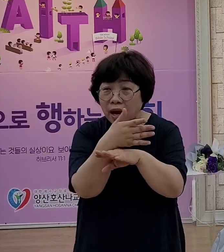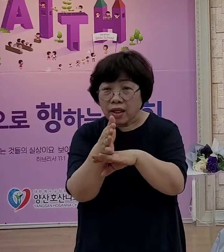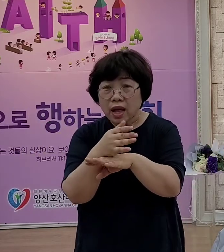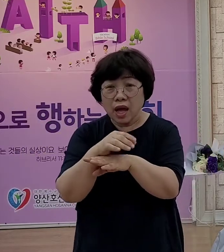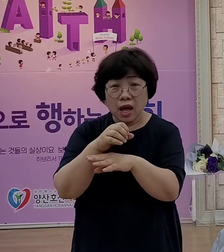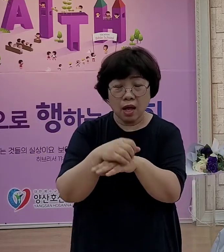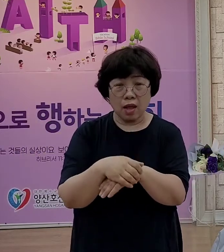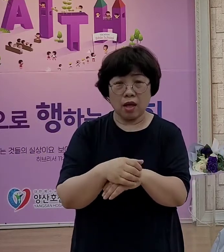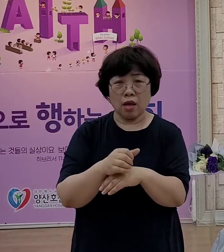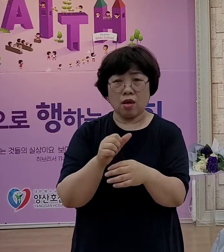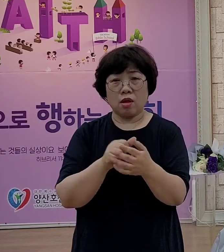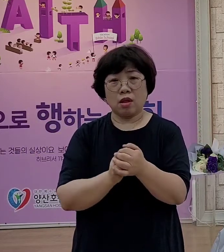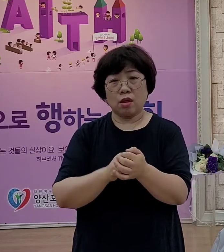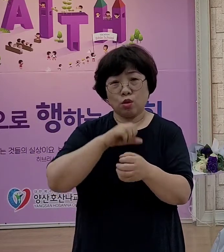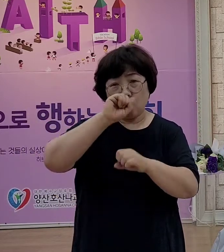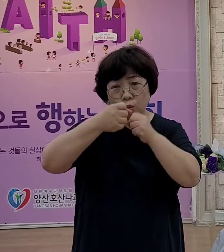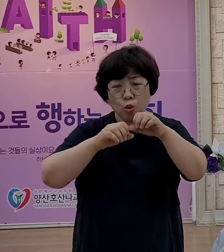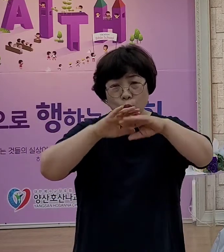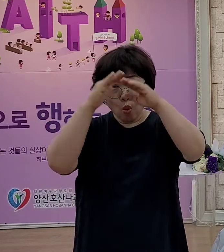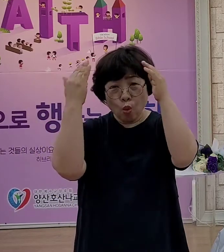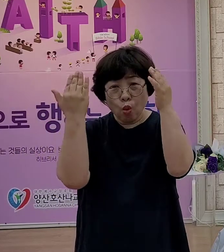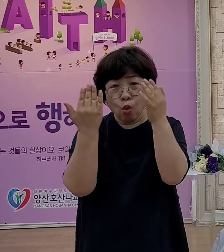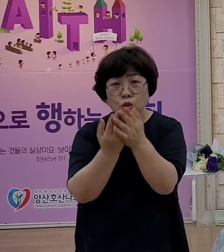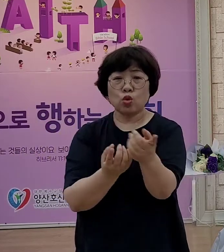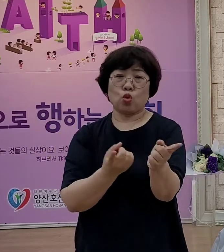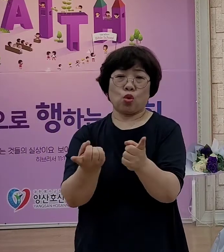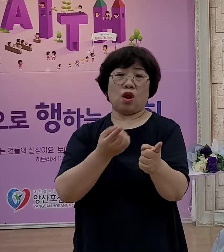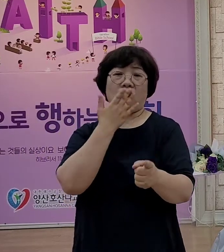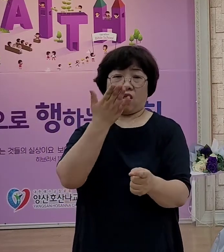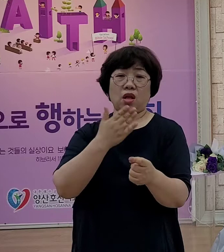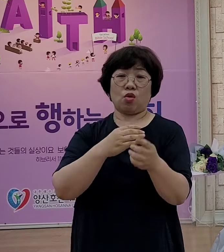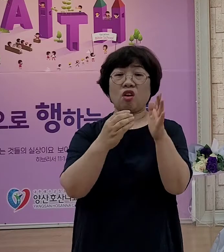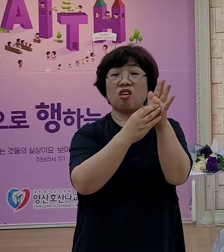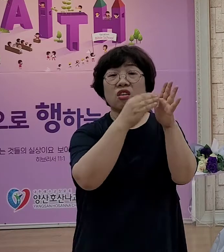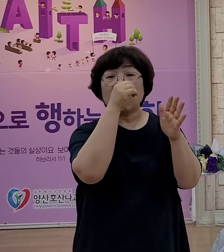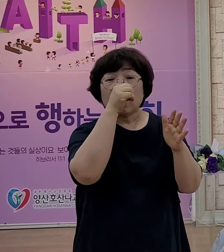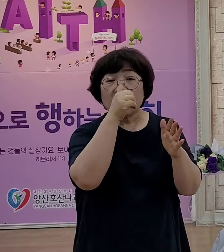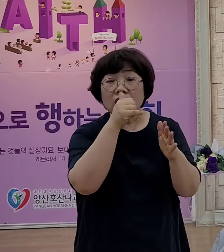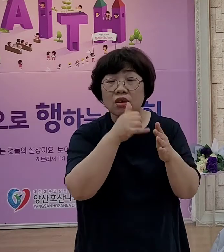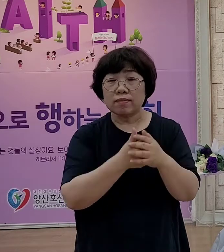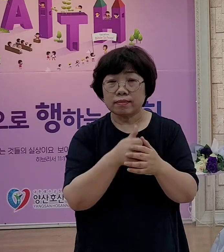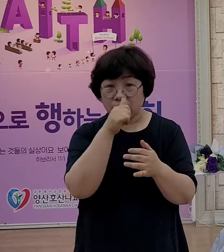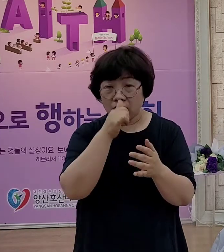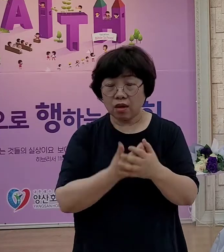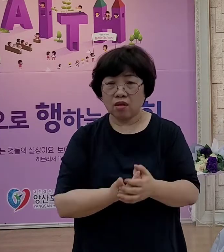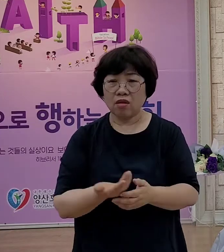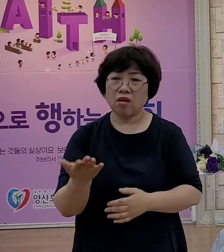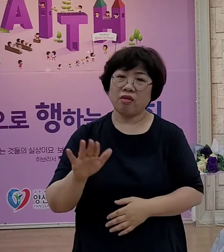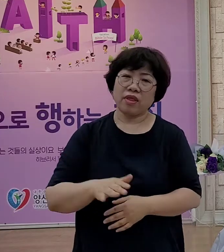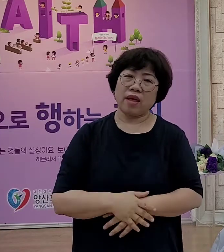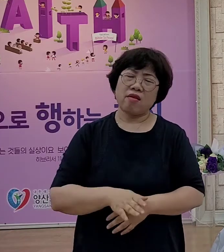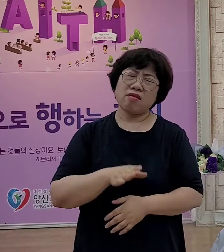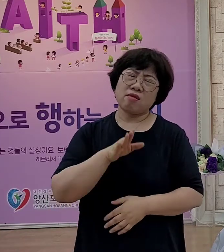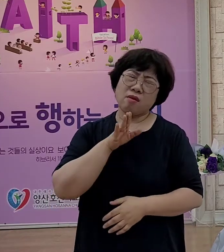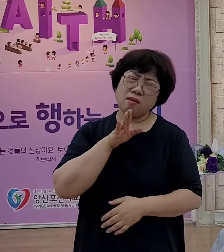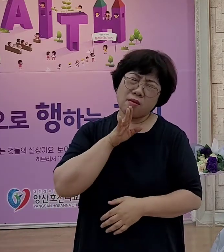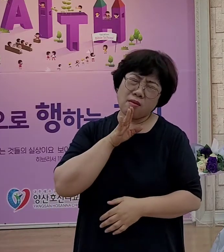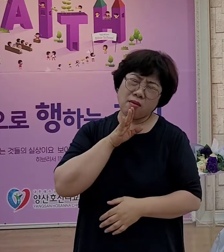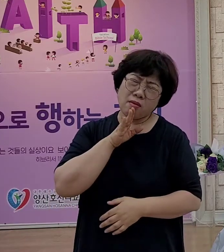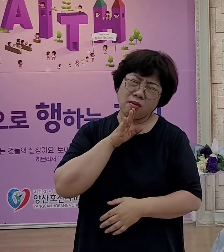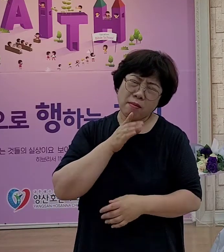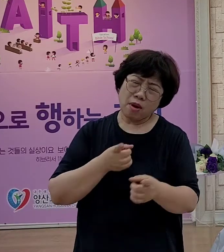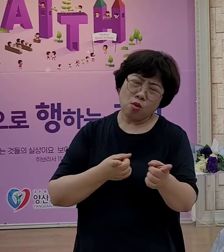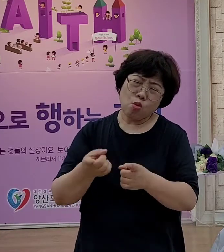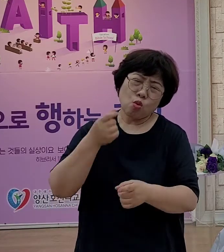있다, 이렇게 성경이 말씀합니다. 여러분, 그런데 참으로 길들이기 힘든